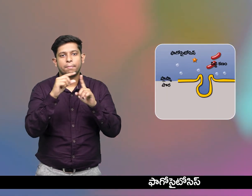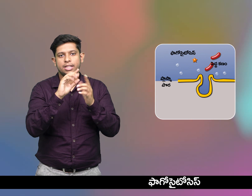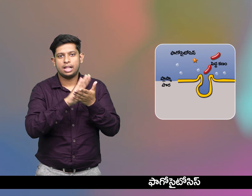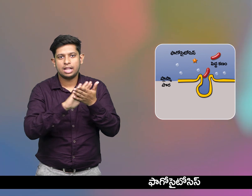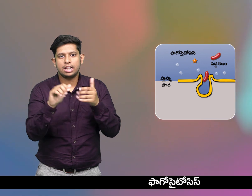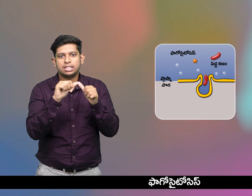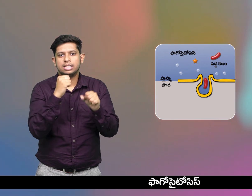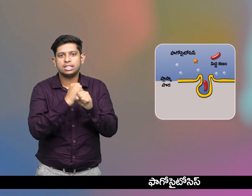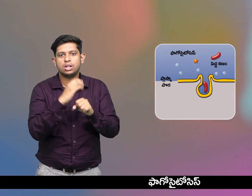ఫాగోసైటోసిస్